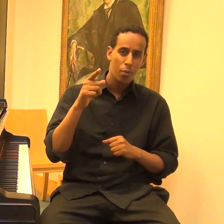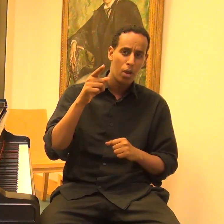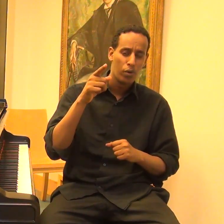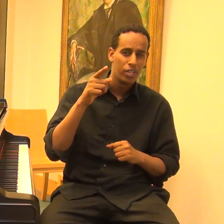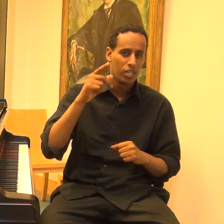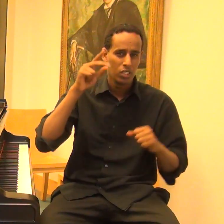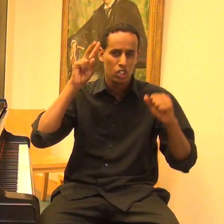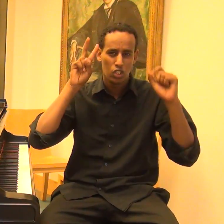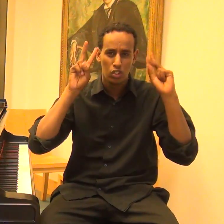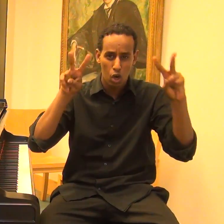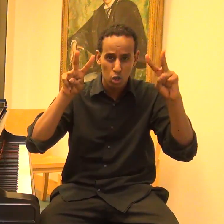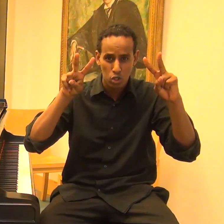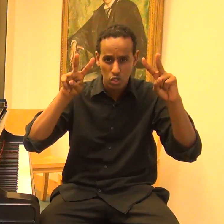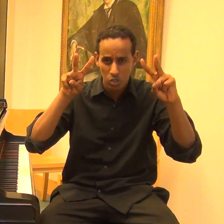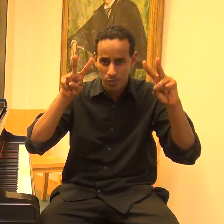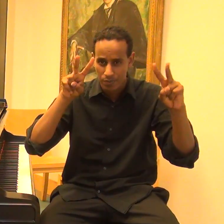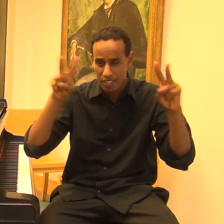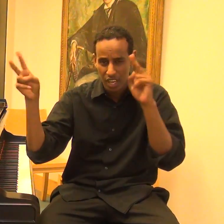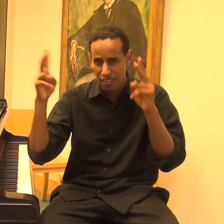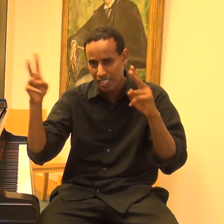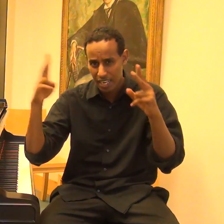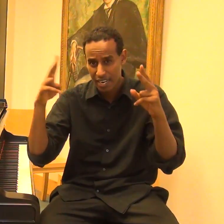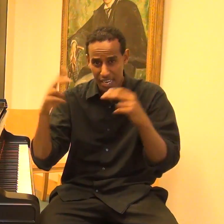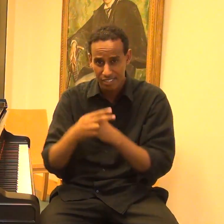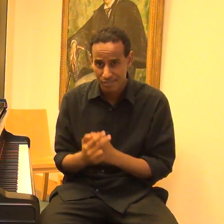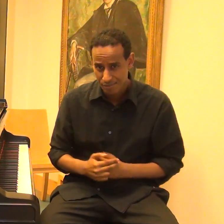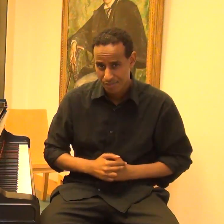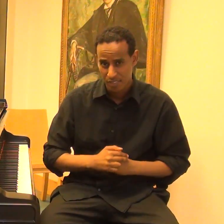entre dos qu vas a ganar